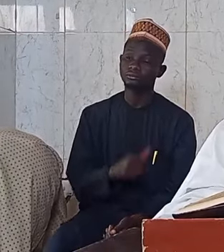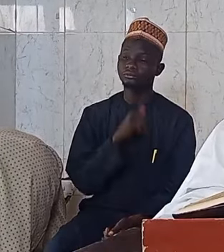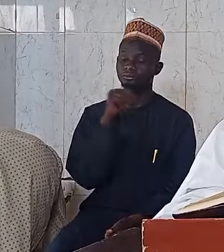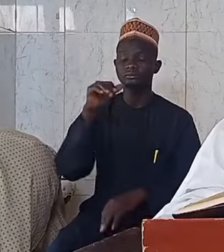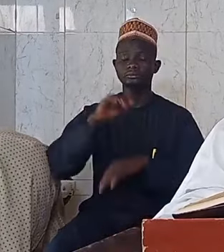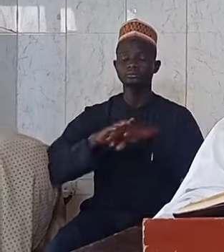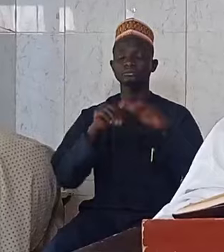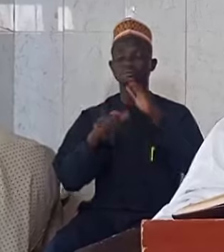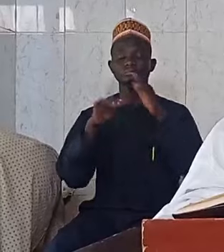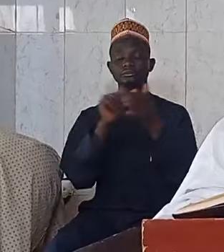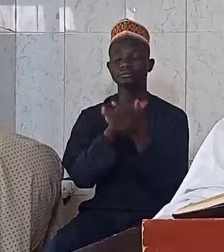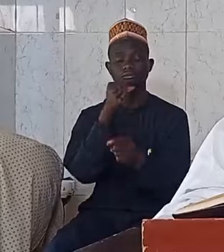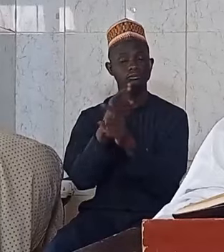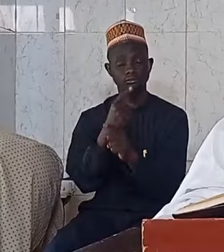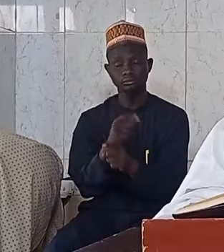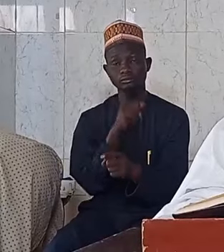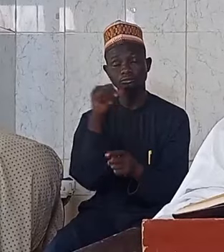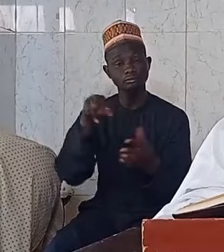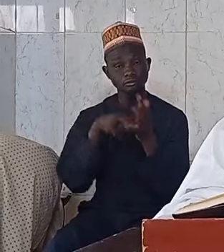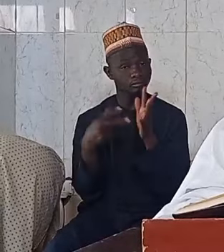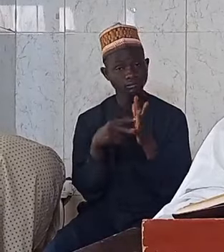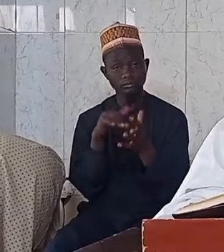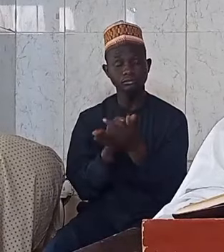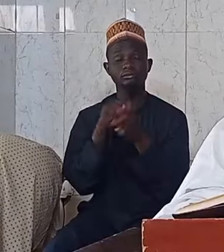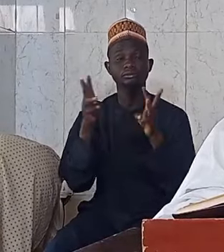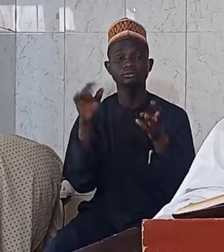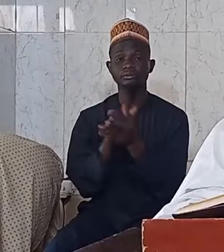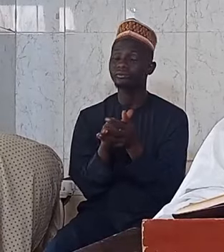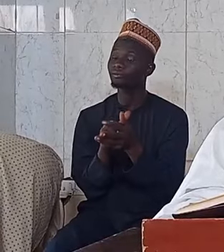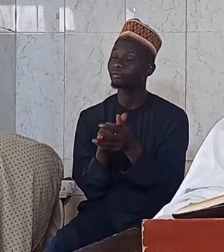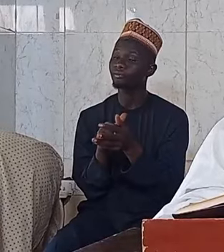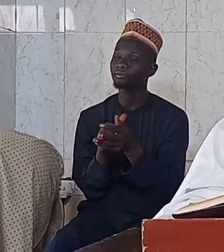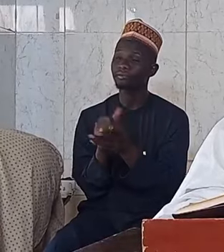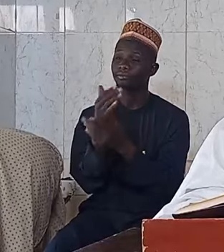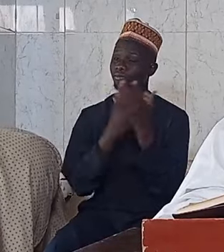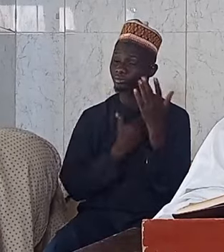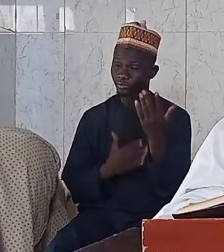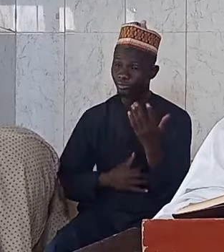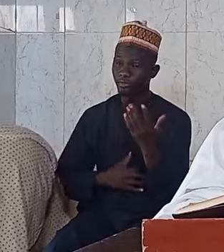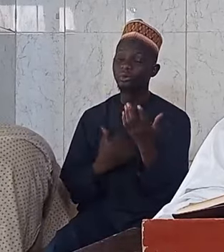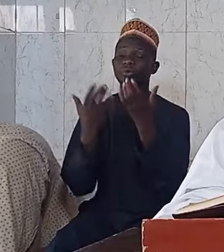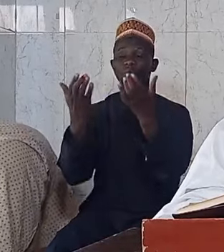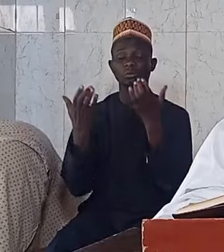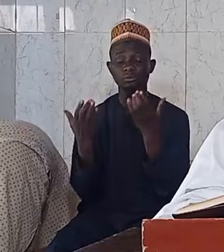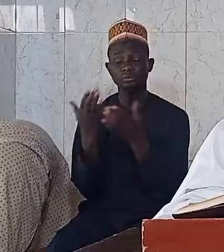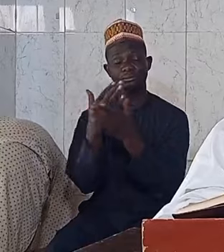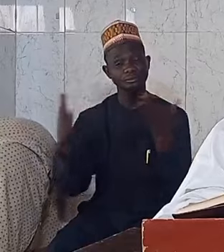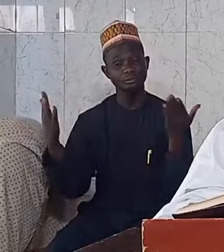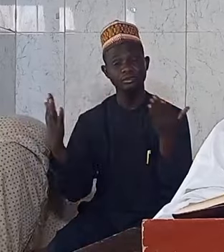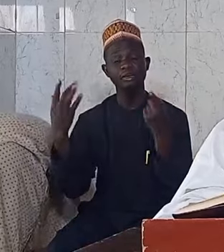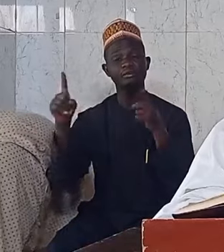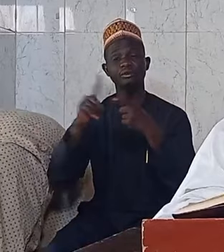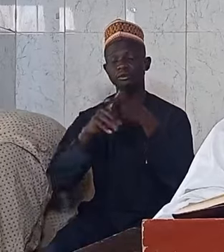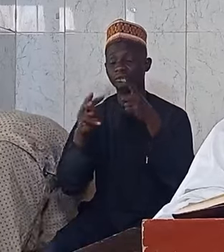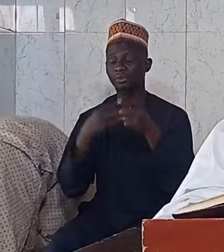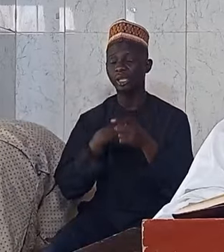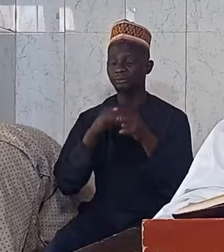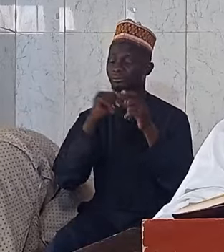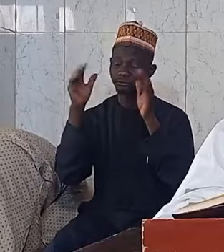fil kuffar ba wai ba babin jihadi ne na mutum a ce yana kwadayin wani abu dangane da